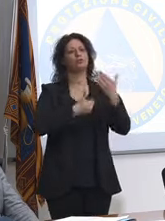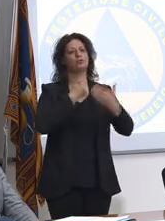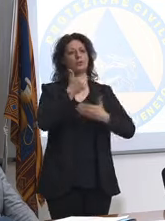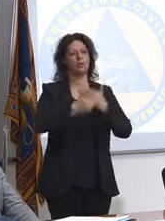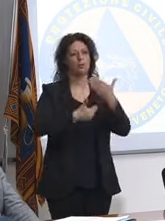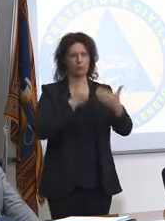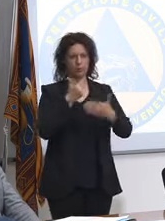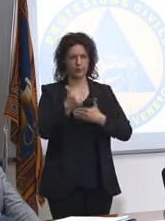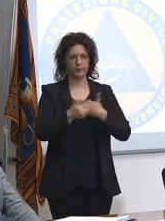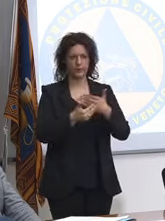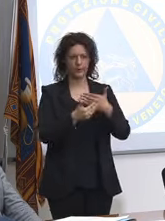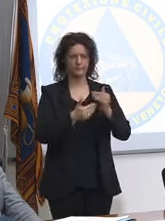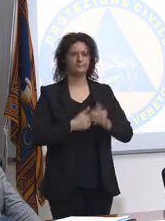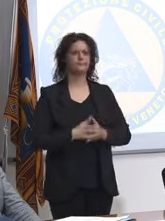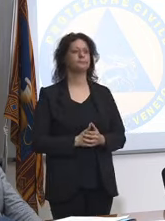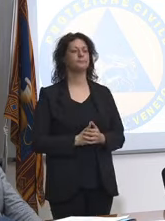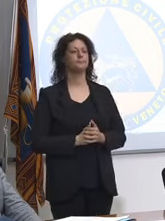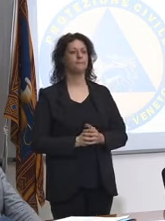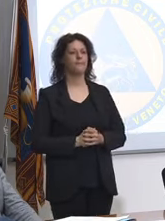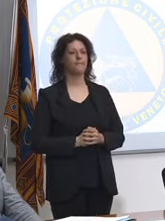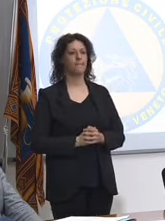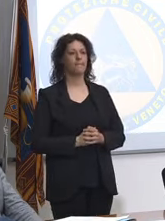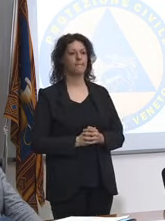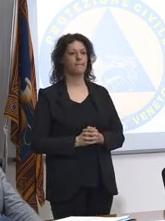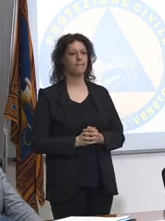è appunto